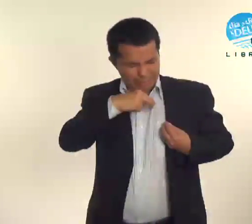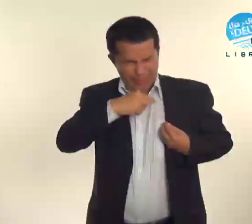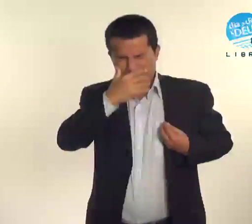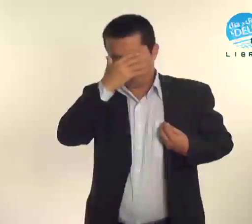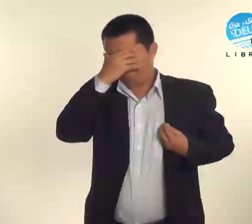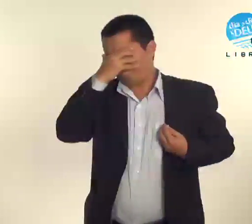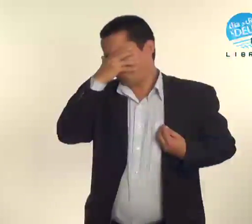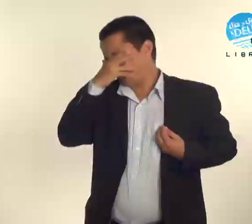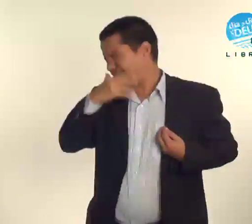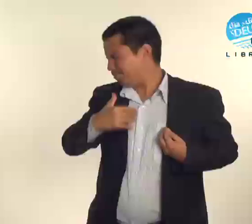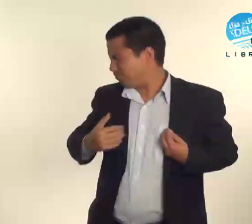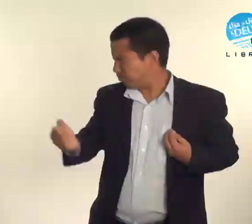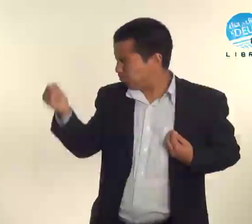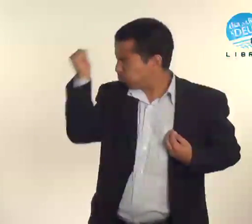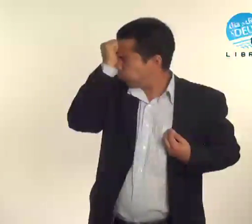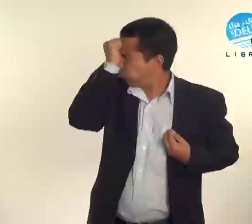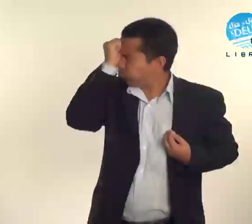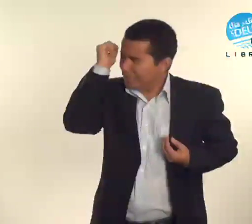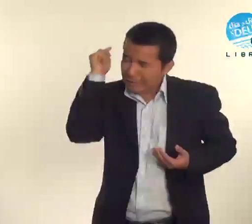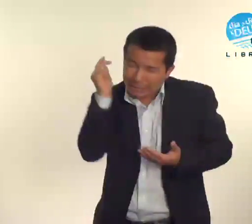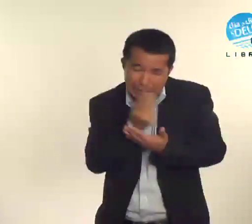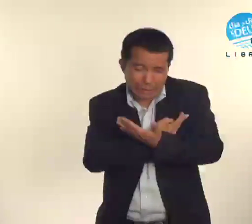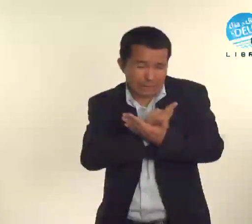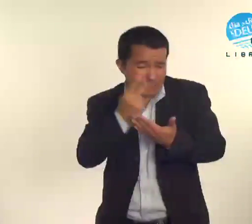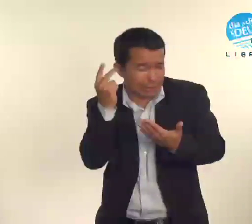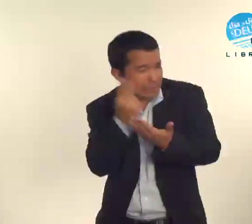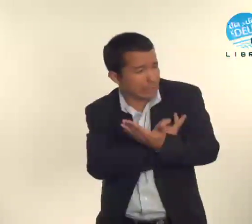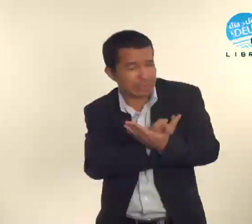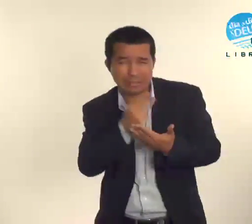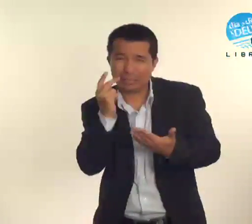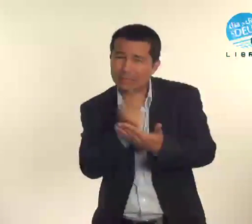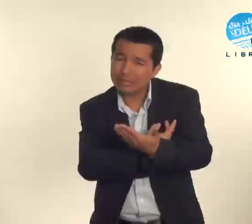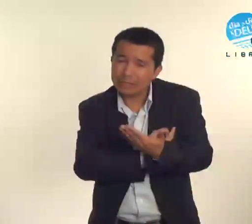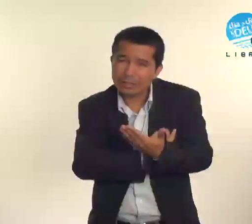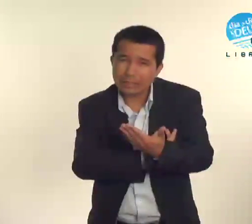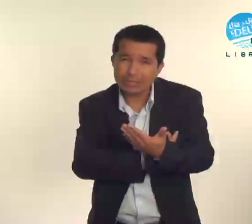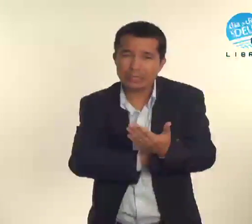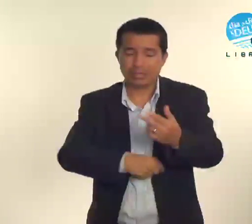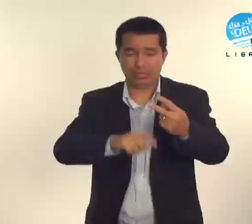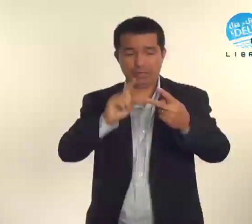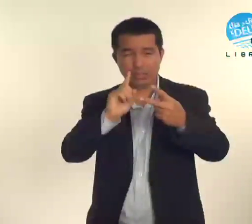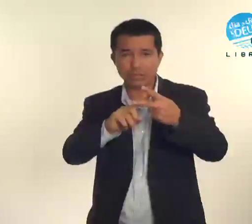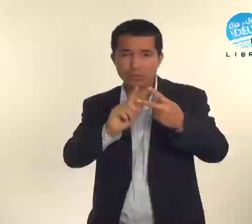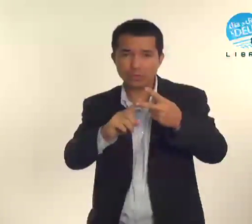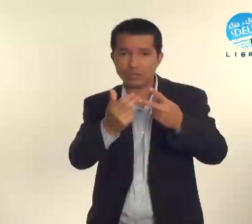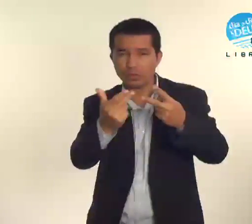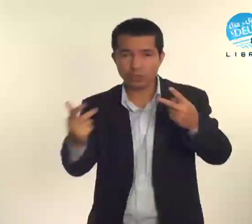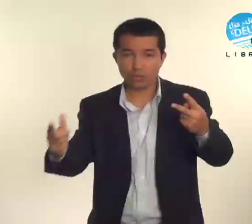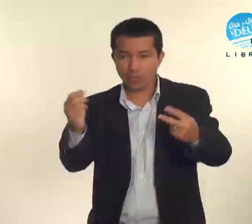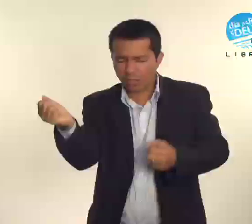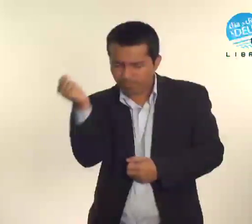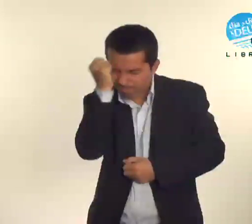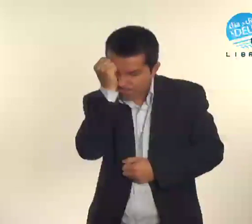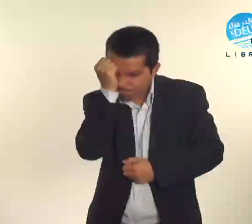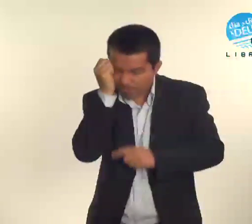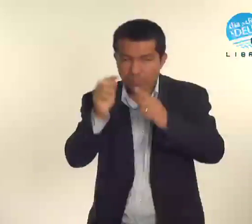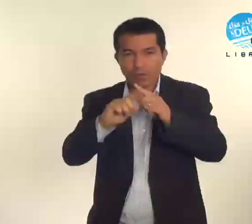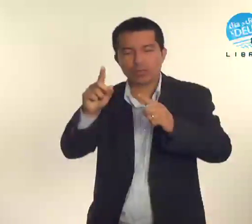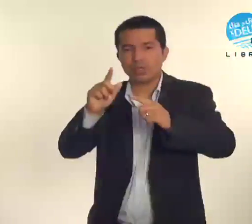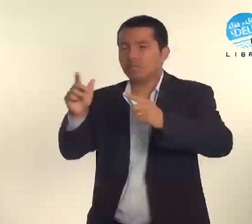é confissão. A gente tem que entender que não somente o rumo da nossa vida está errado, mas que a